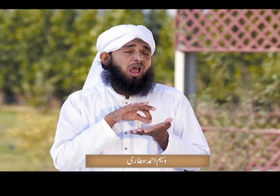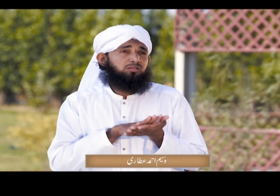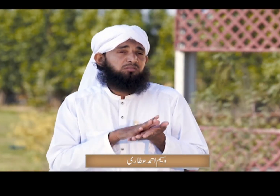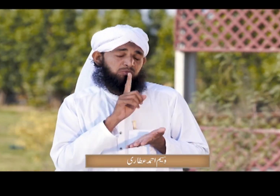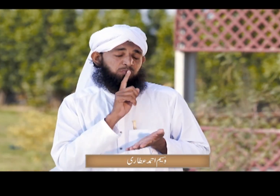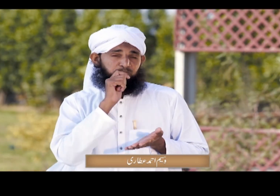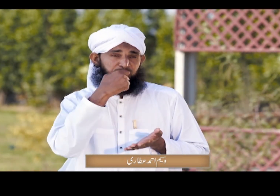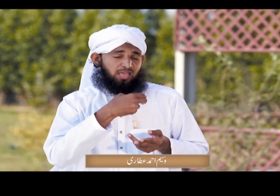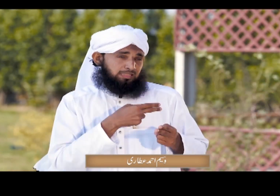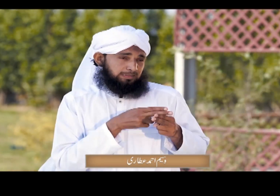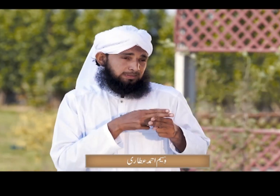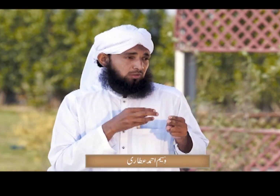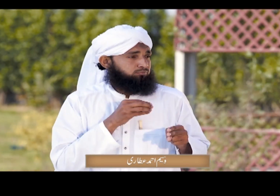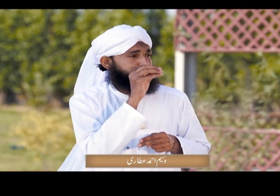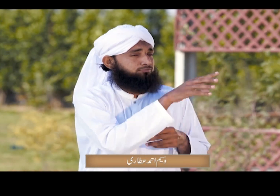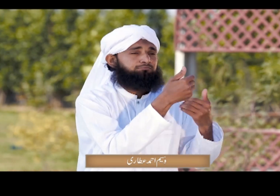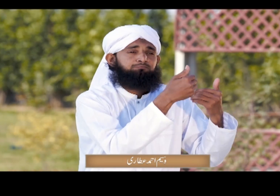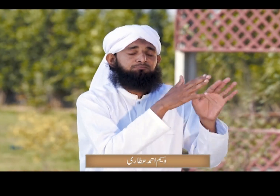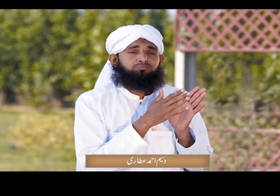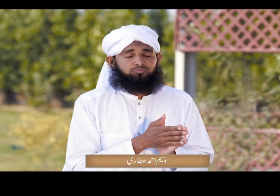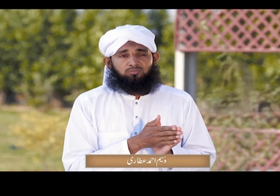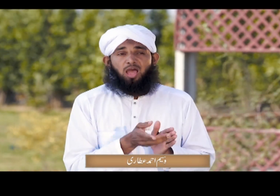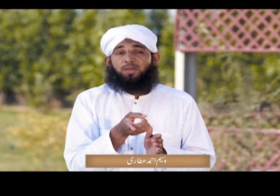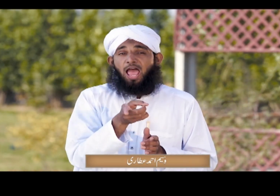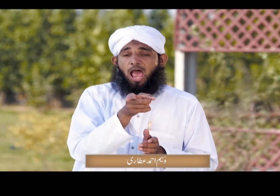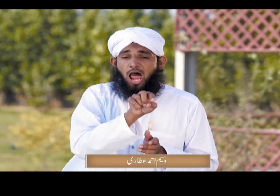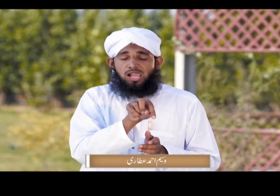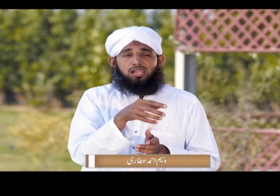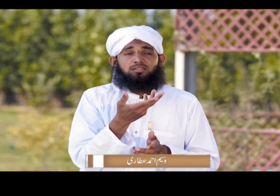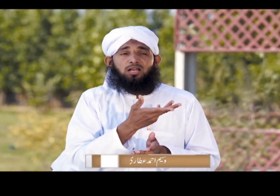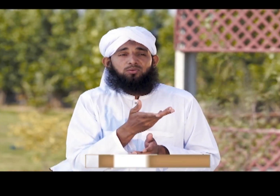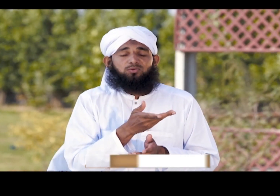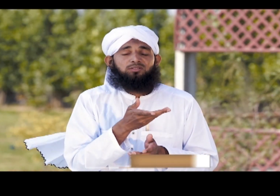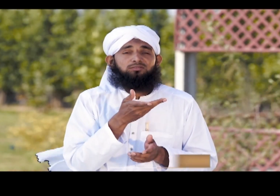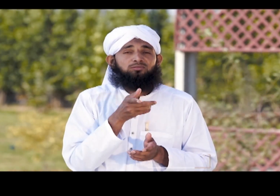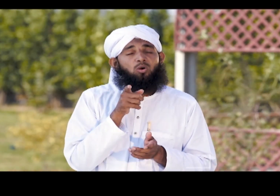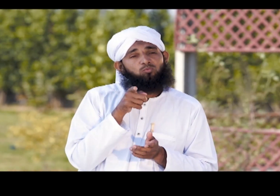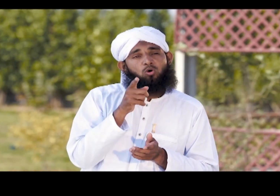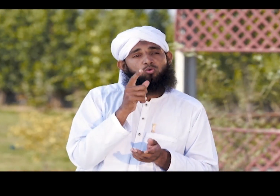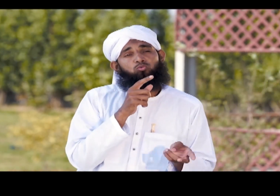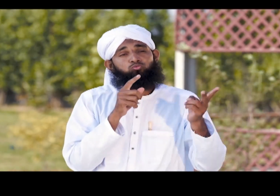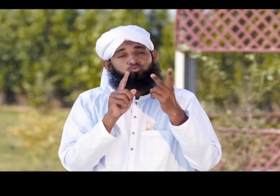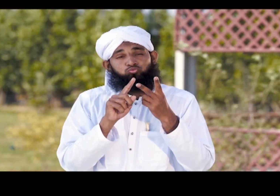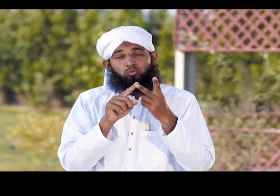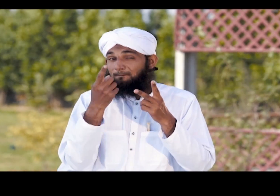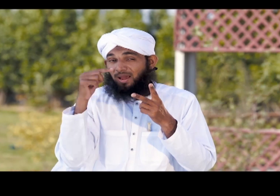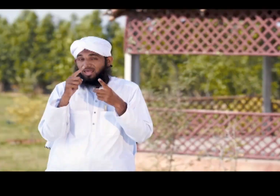بھیج دی۔ دوسرے روز وہی علوی دوست جن سے حضرت واقدی رحمت اللہ علیہ نے قرض لیا تھا اور